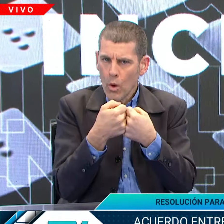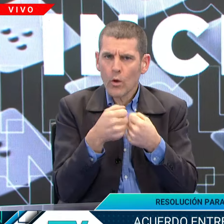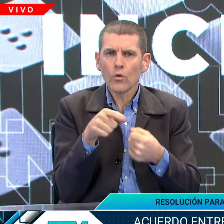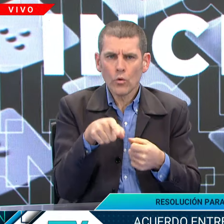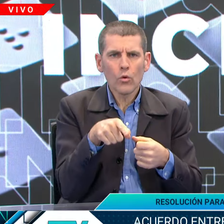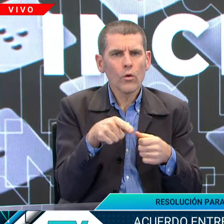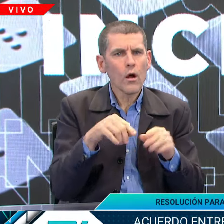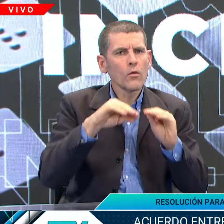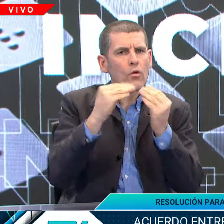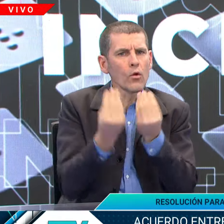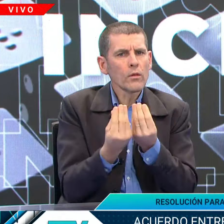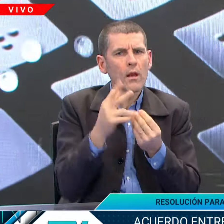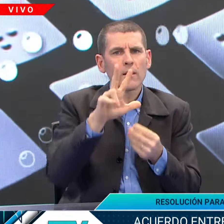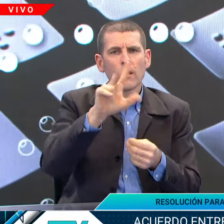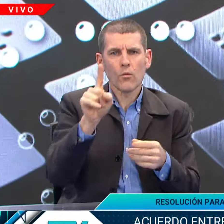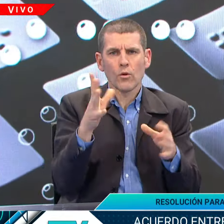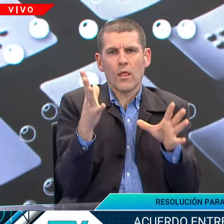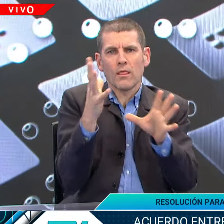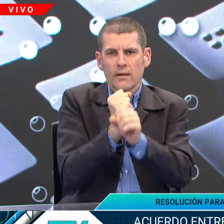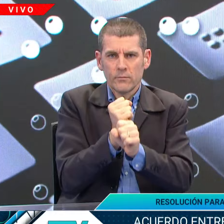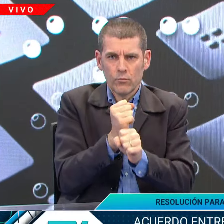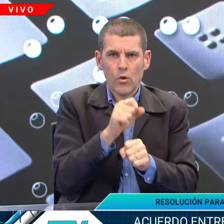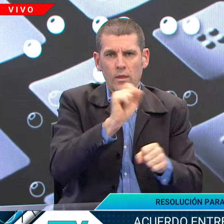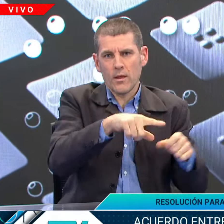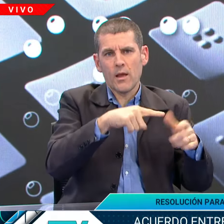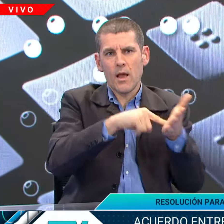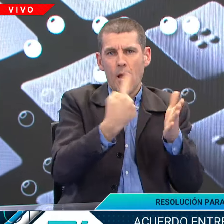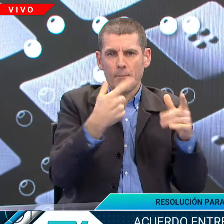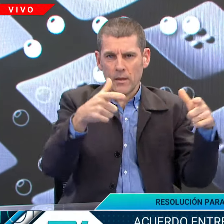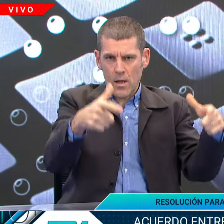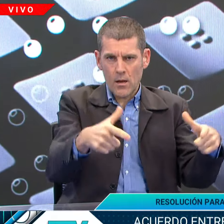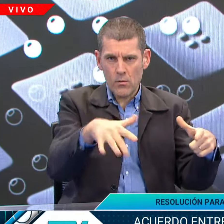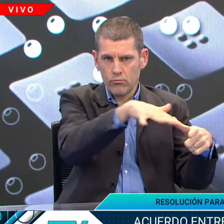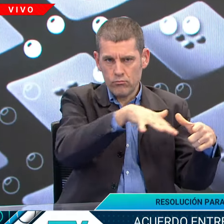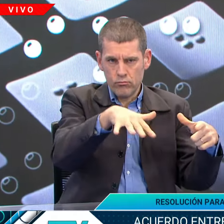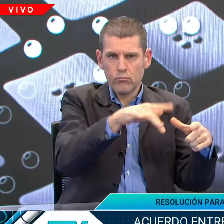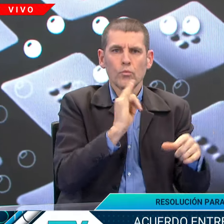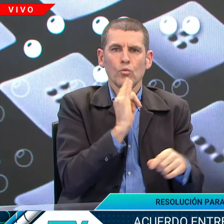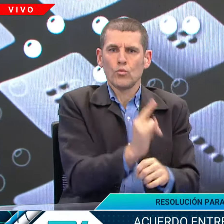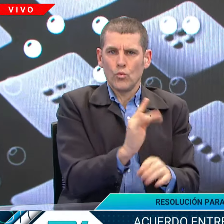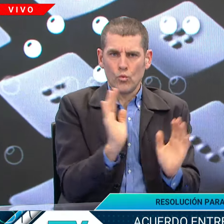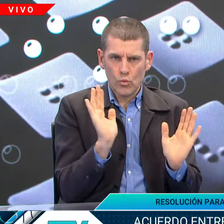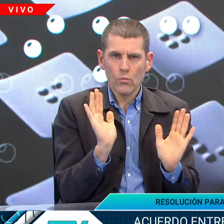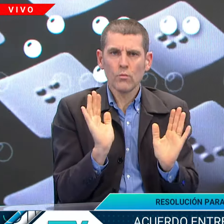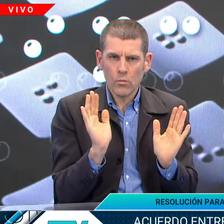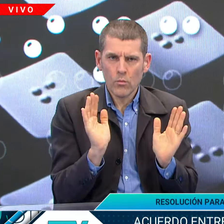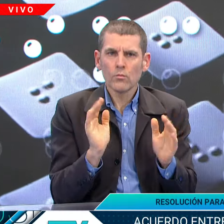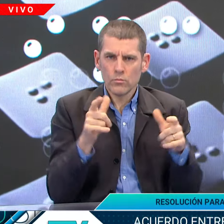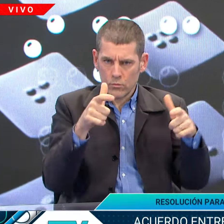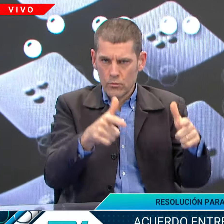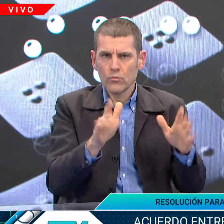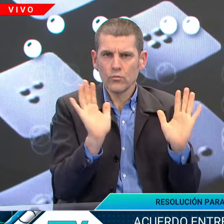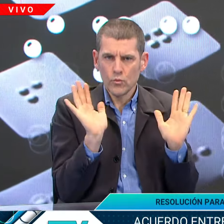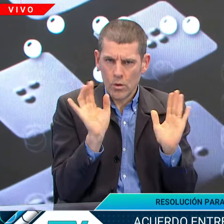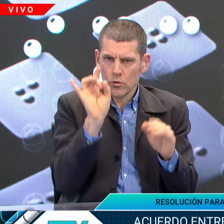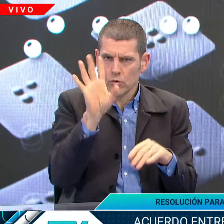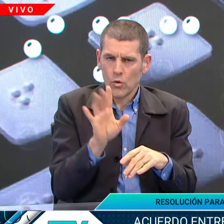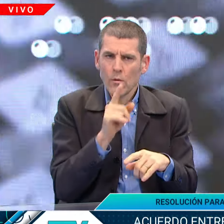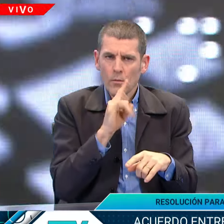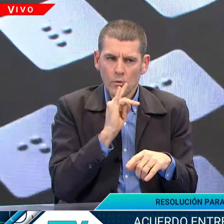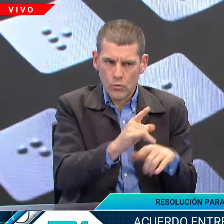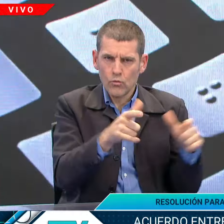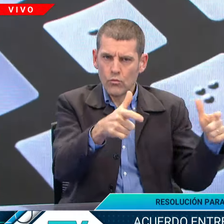líneas de colectivos que operan exclusivamente en el territorio porteño. La medida que será